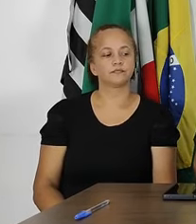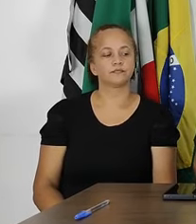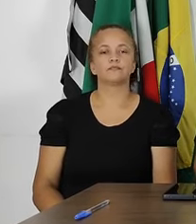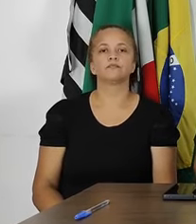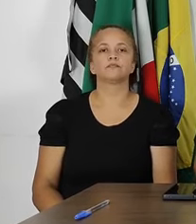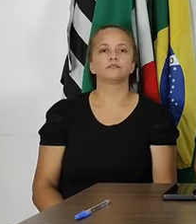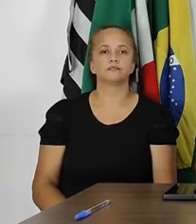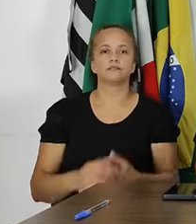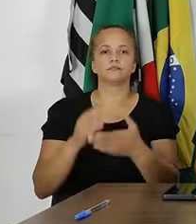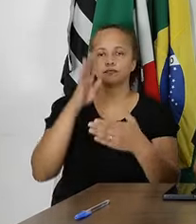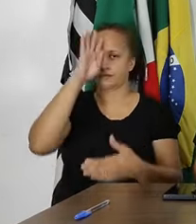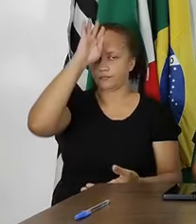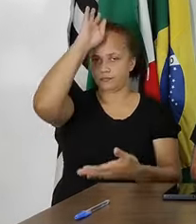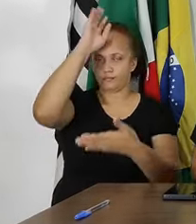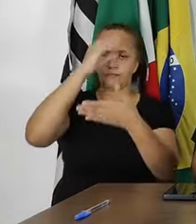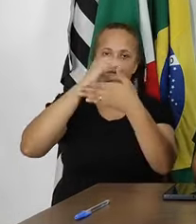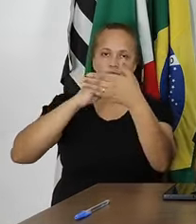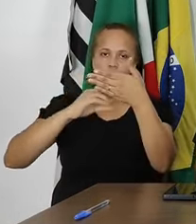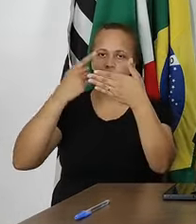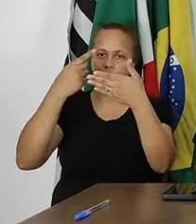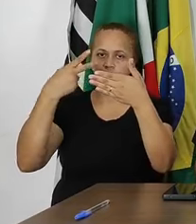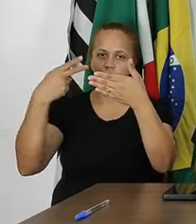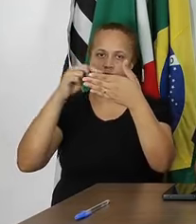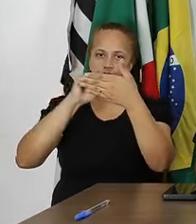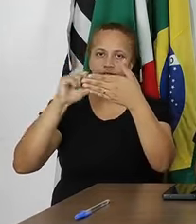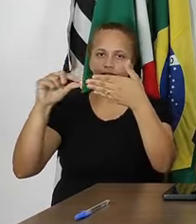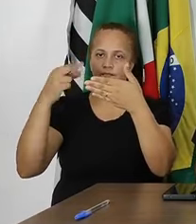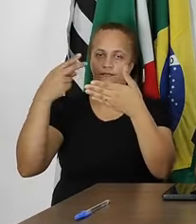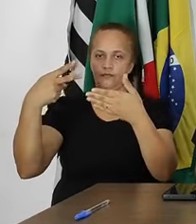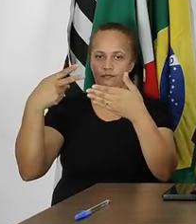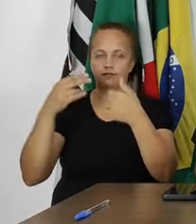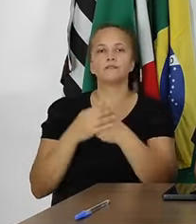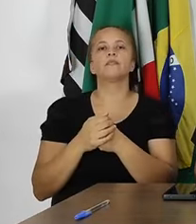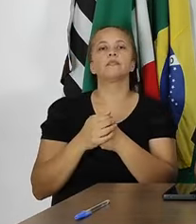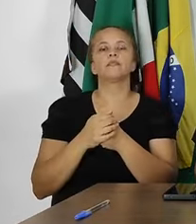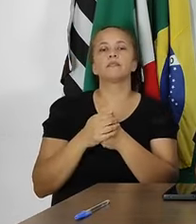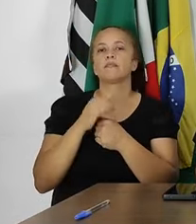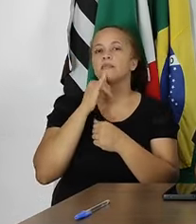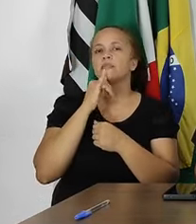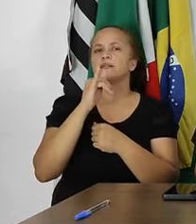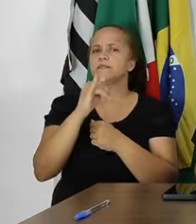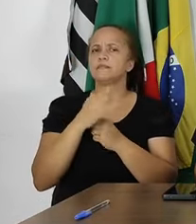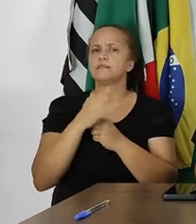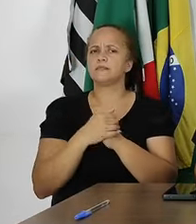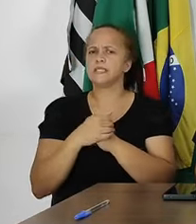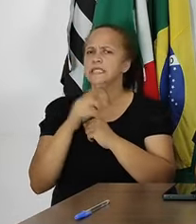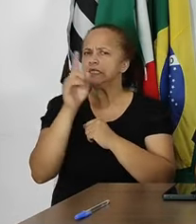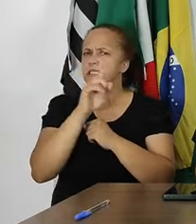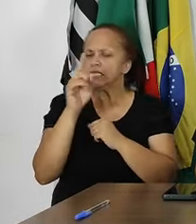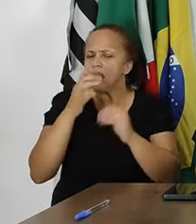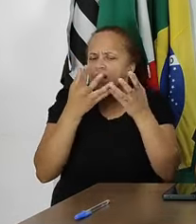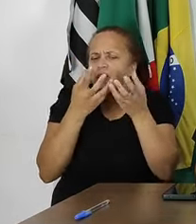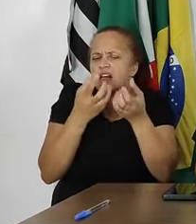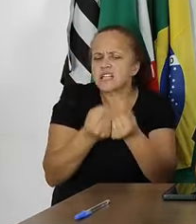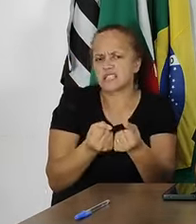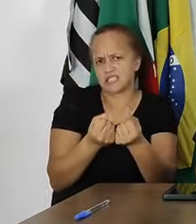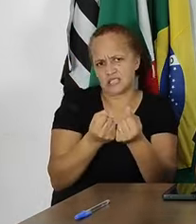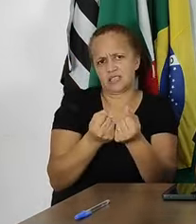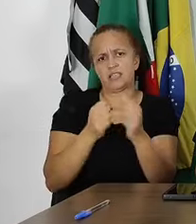versículo 2, diz assim, ó: e não vos conformeis com este século, com este